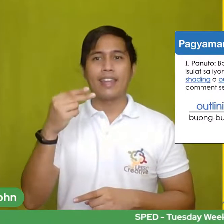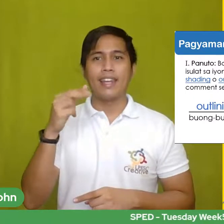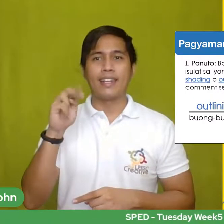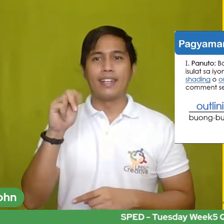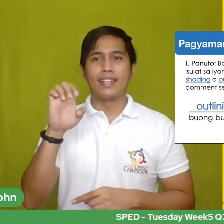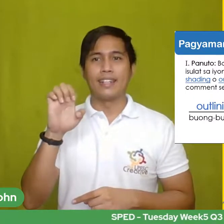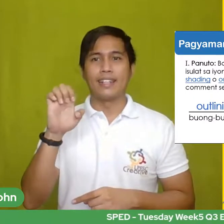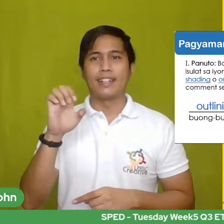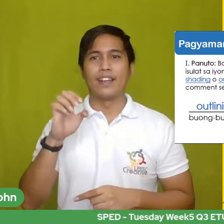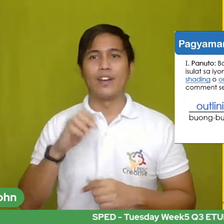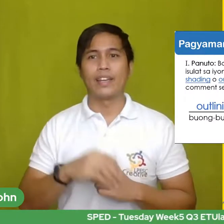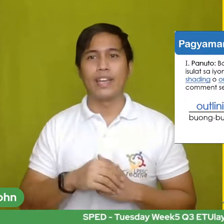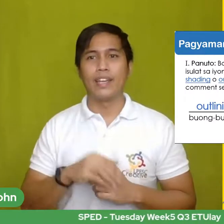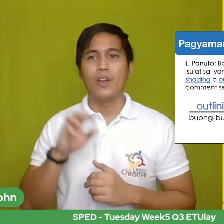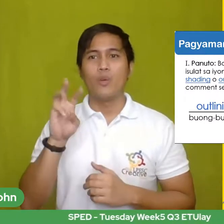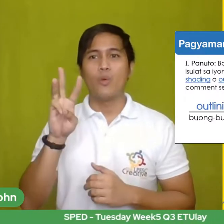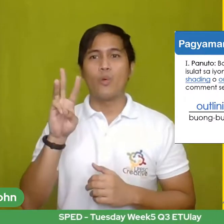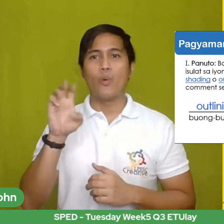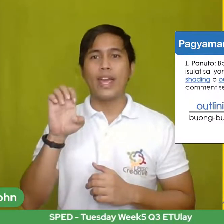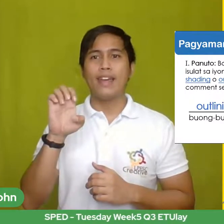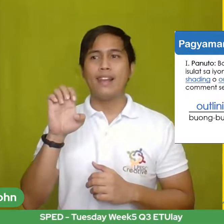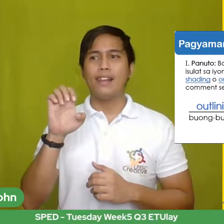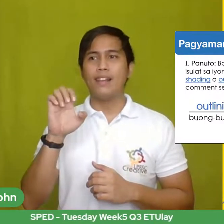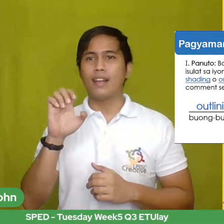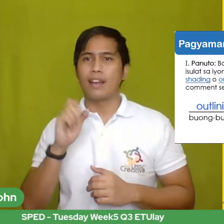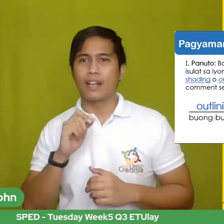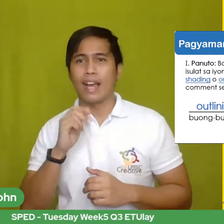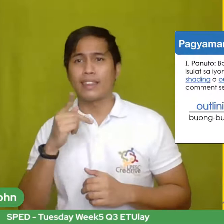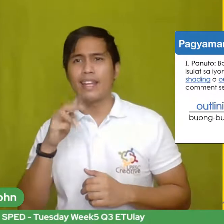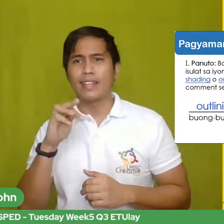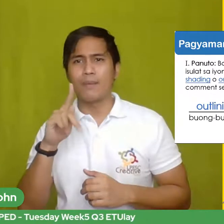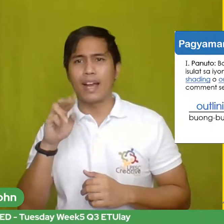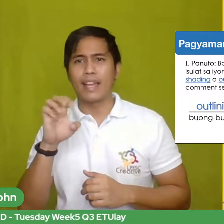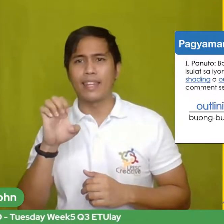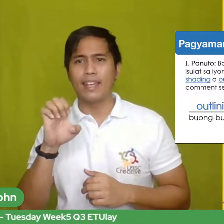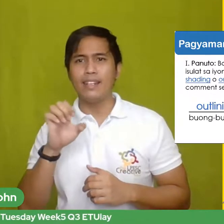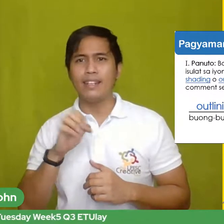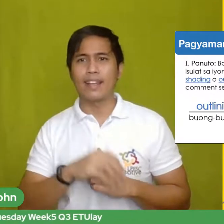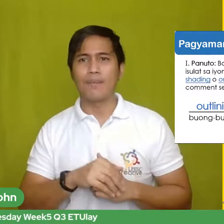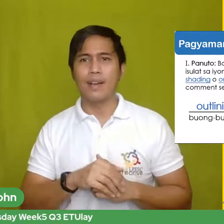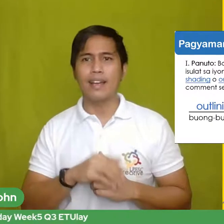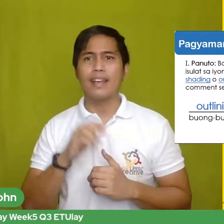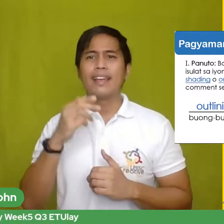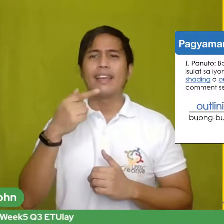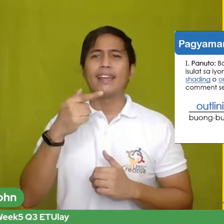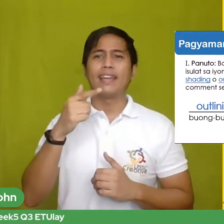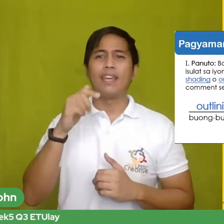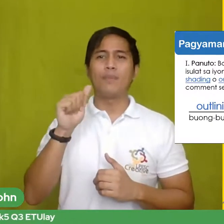Catherine. Okay. Well, na Catherine, tama. Catherine, tama.